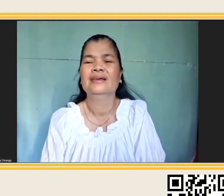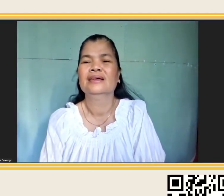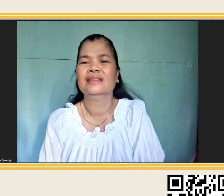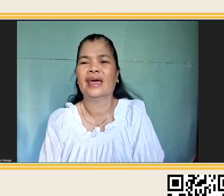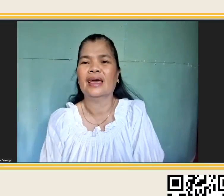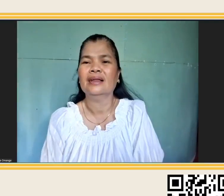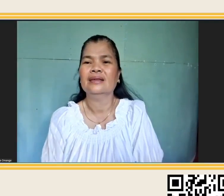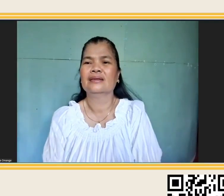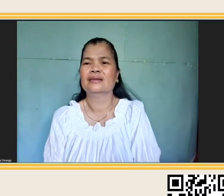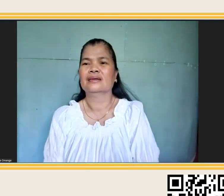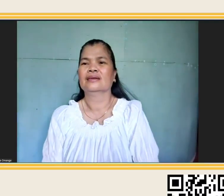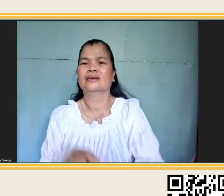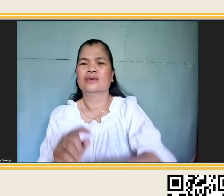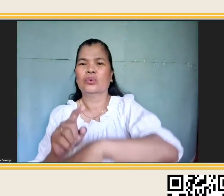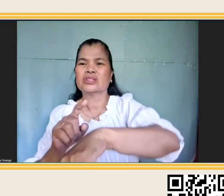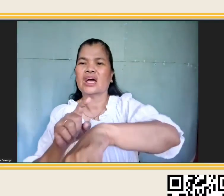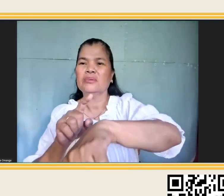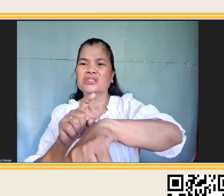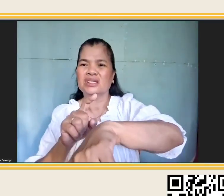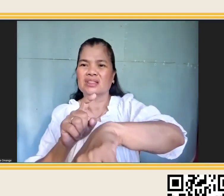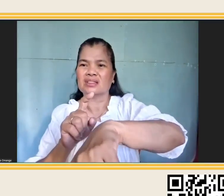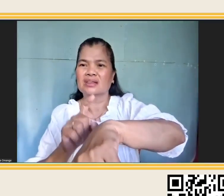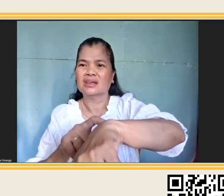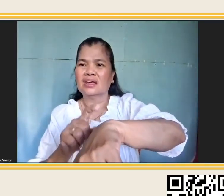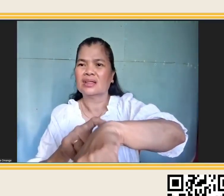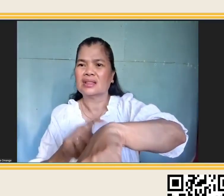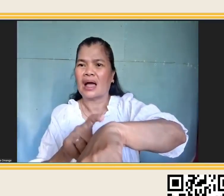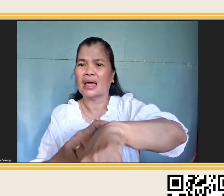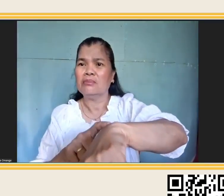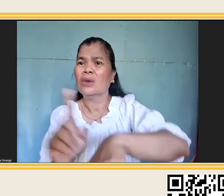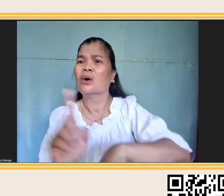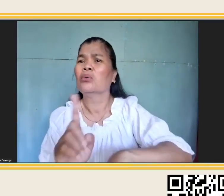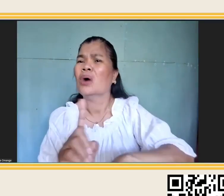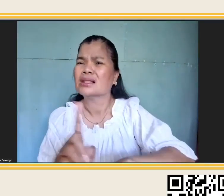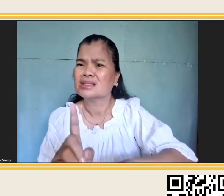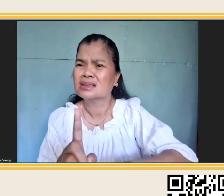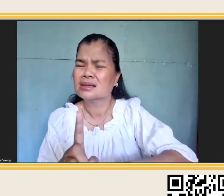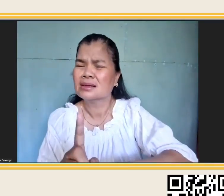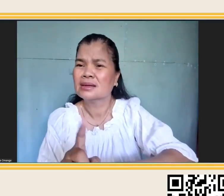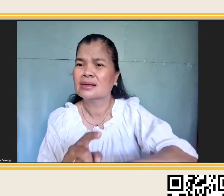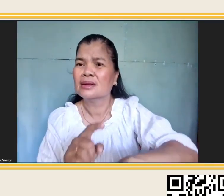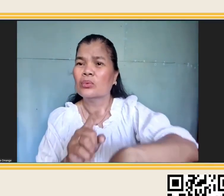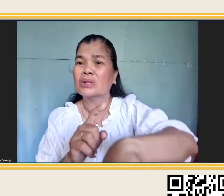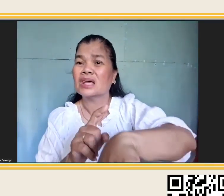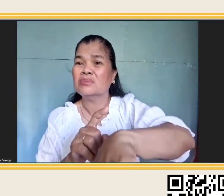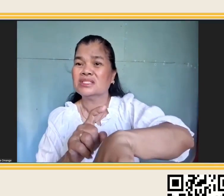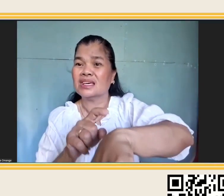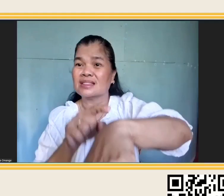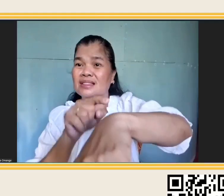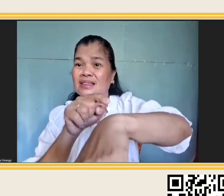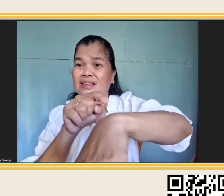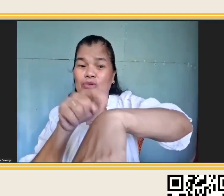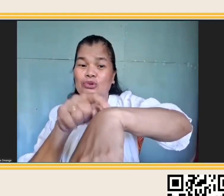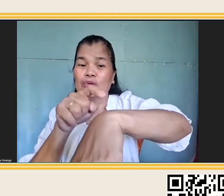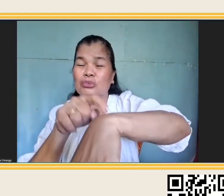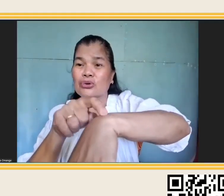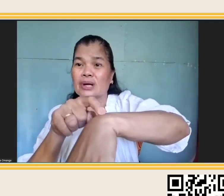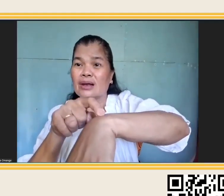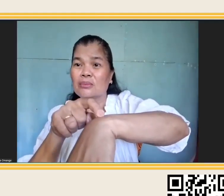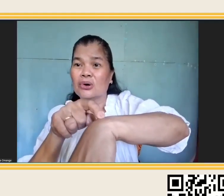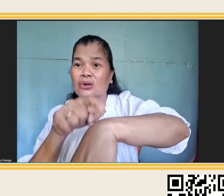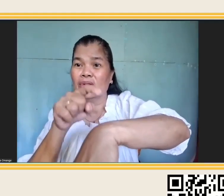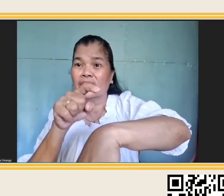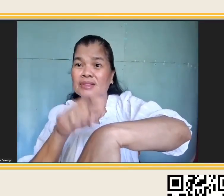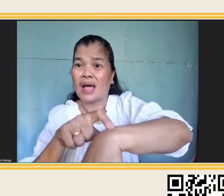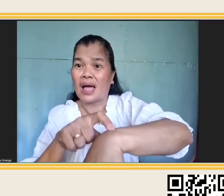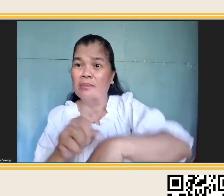Okay. Then, what time is it? Time? What? What time is it? Tuturo mo yung